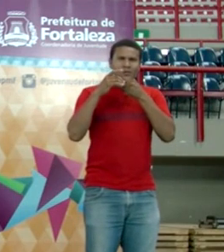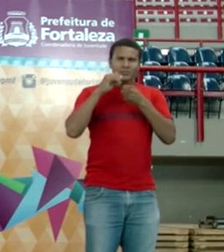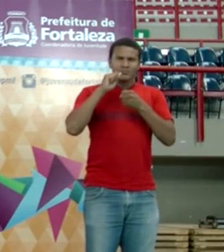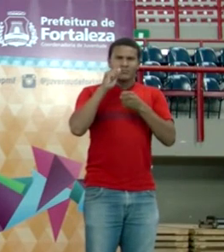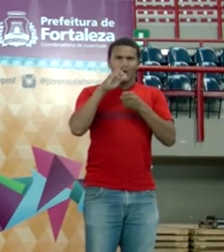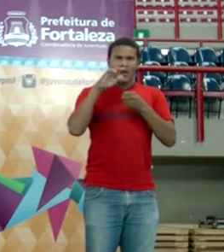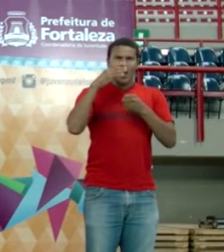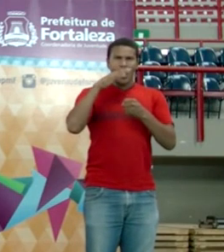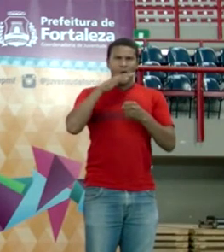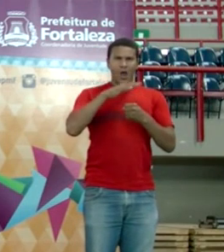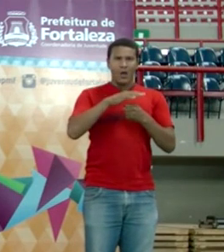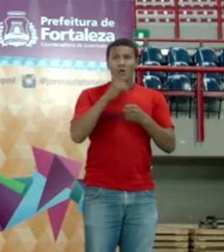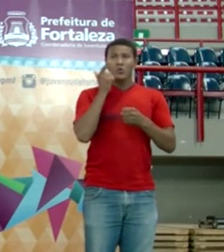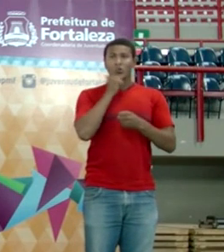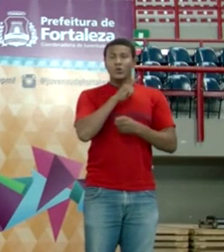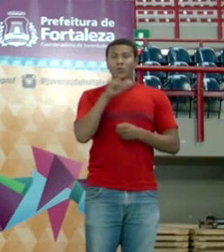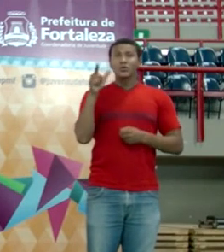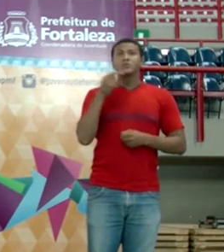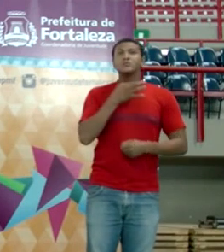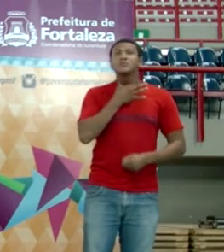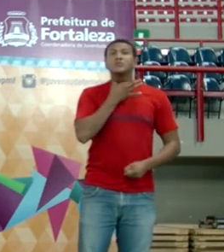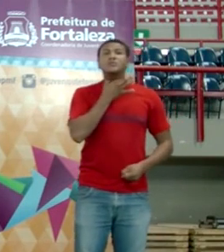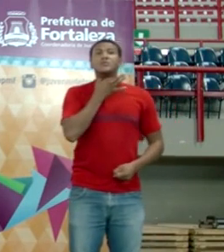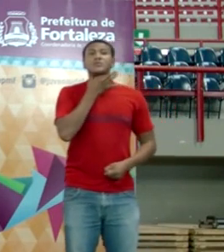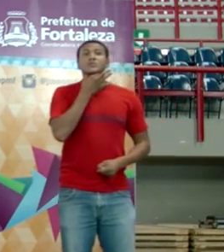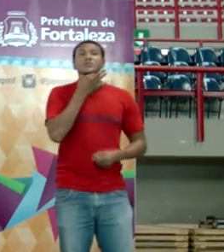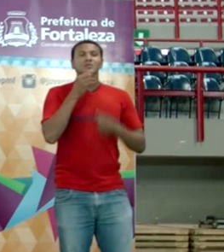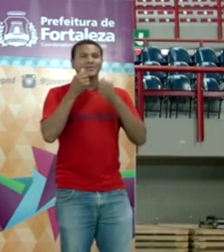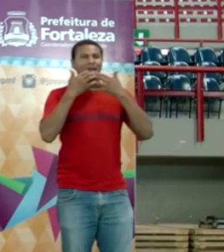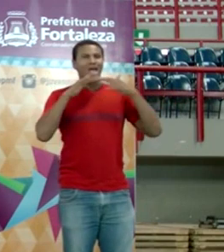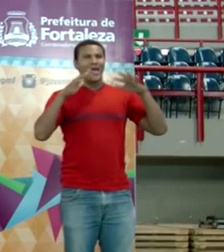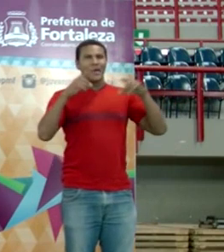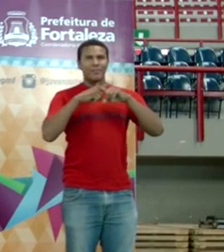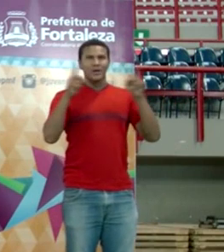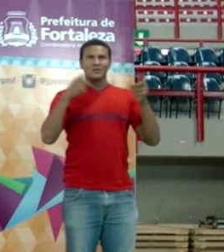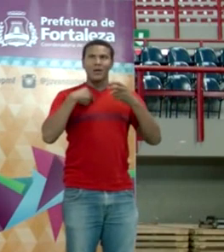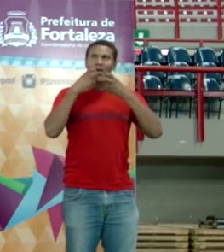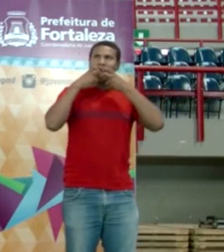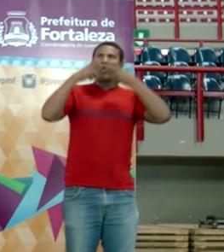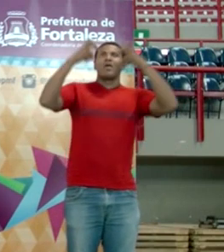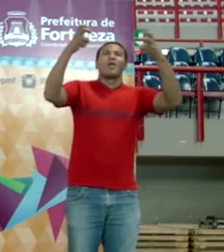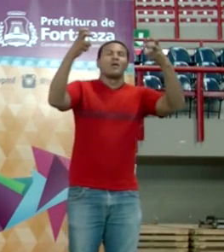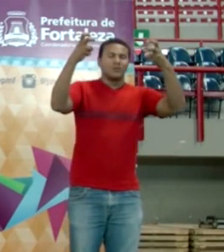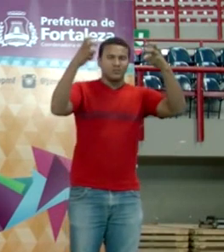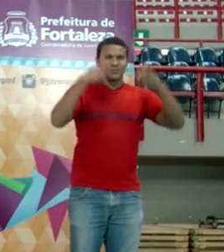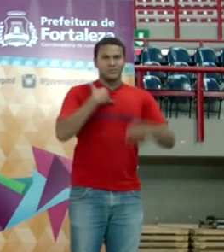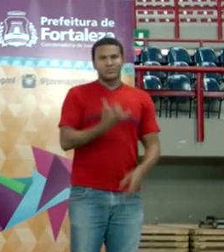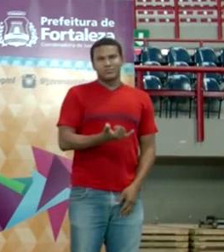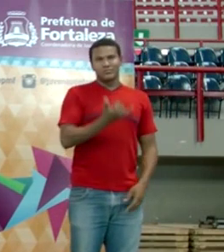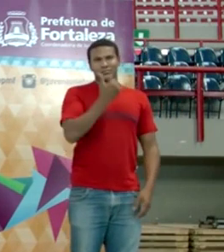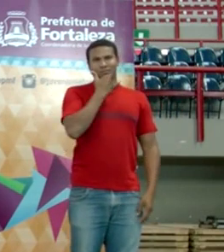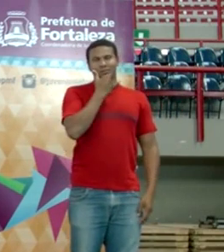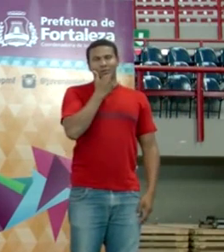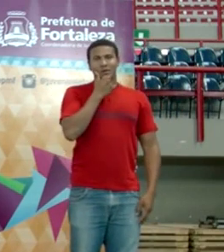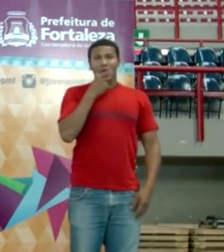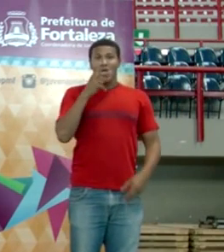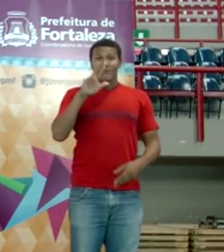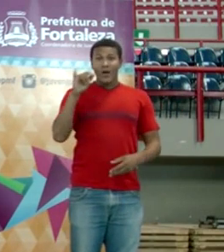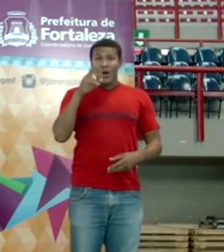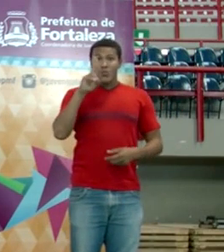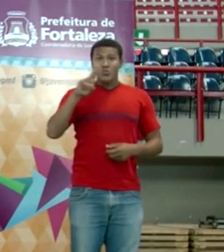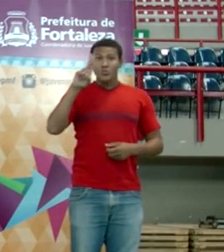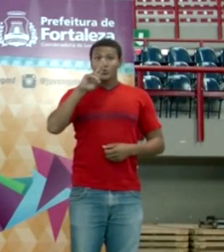podem até ouvir minha voz aqui, mas eu não vou ficar gritando o dia todinho. Eu vou utilizar